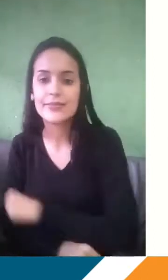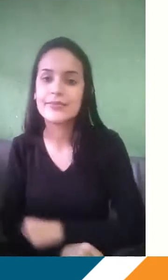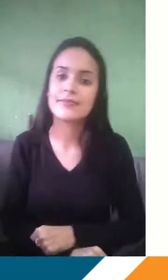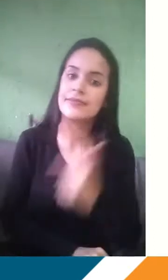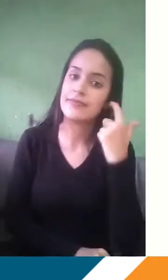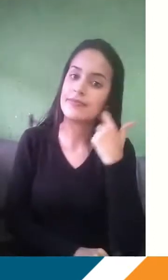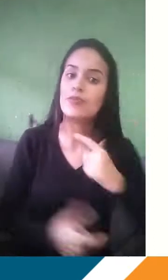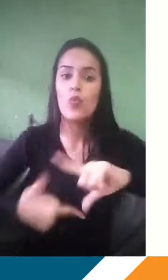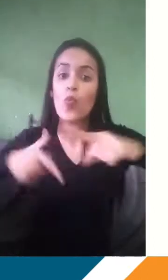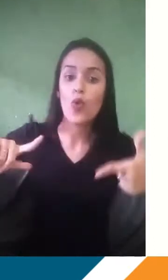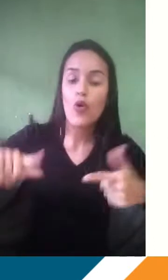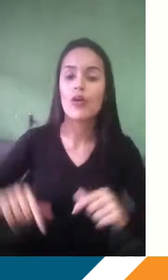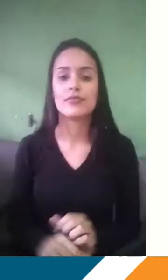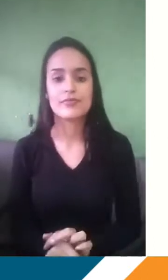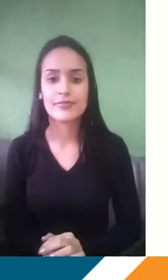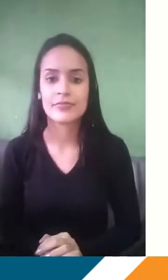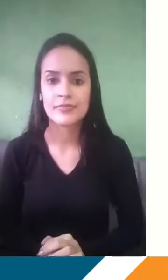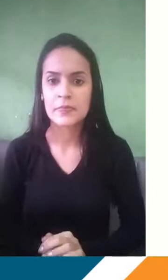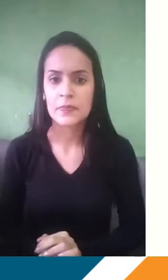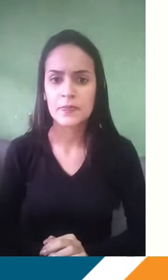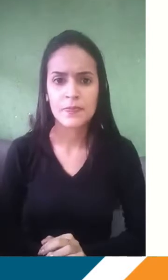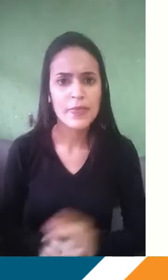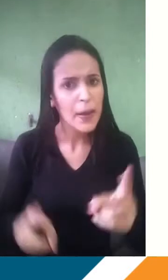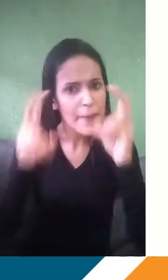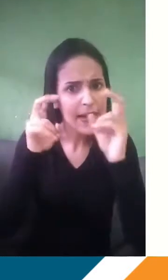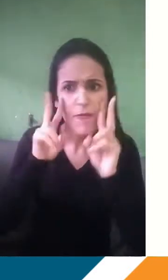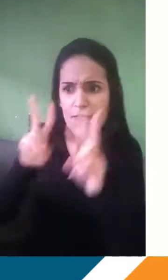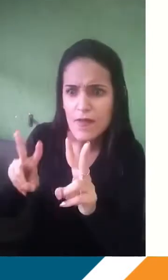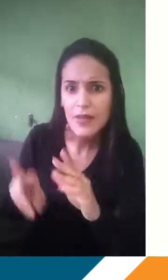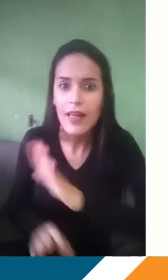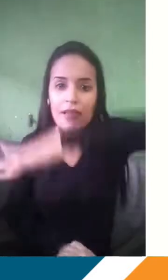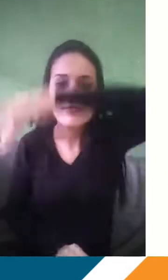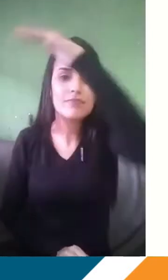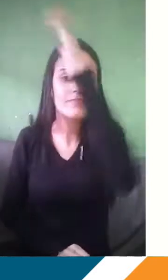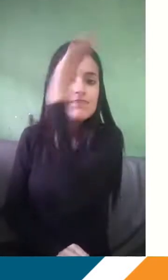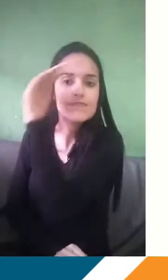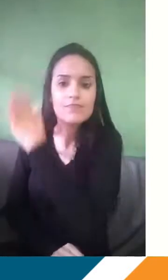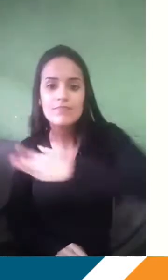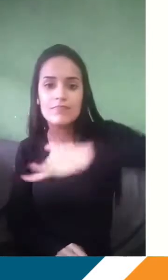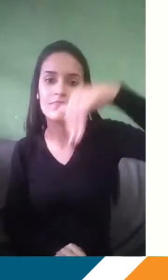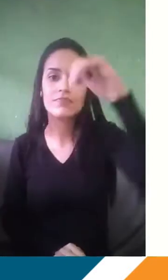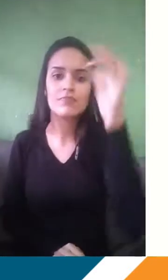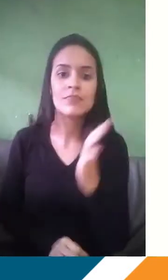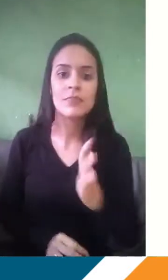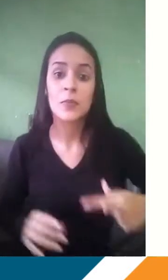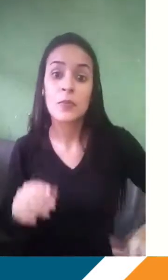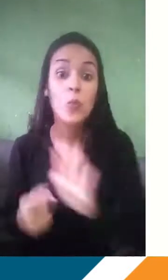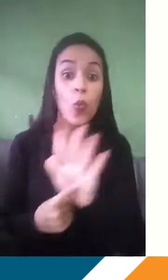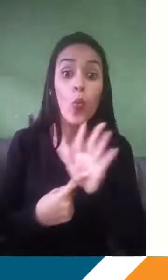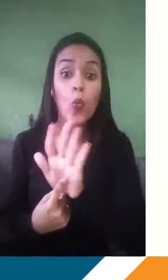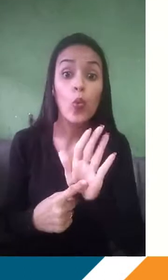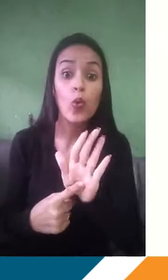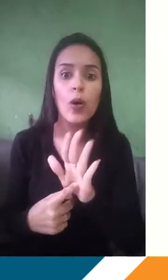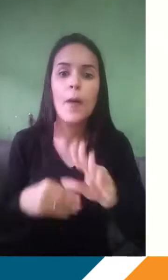do moderno, e na imagem as formas espirais passam uma sensação de movimento, uma sensação